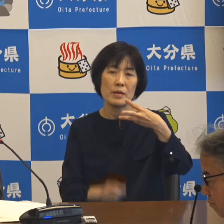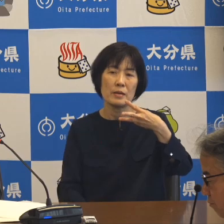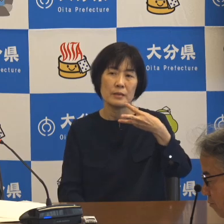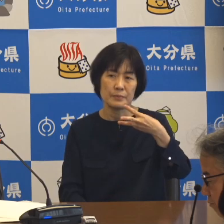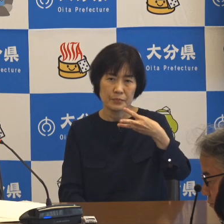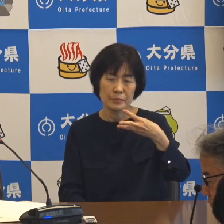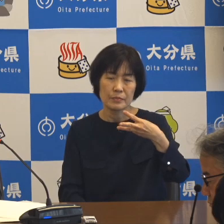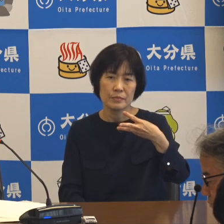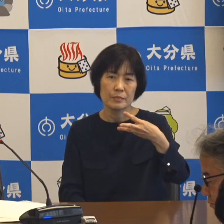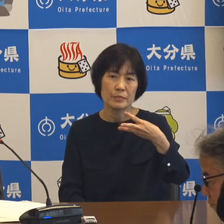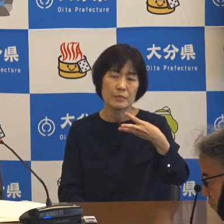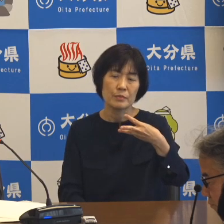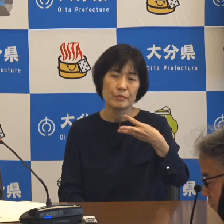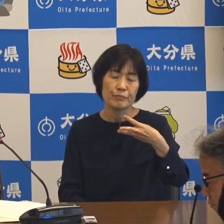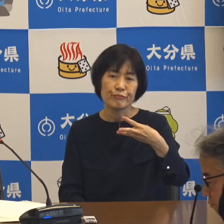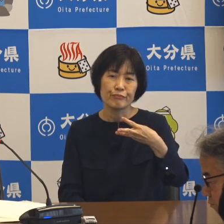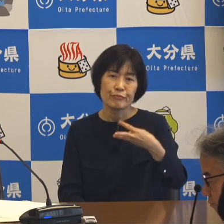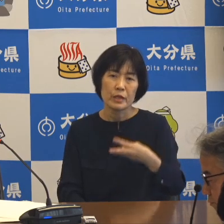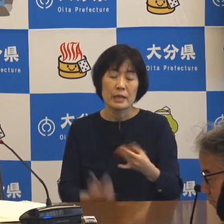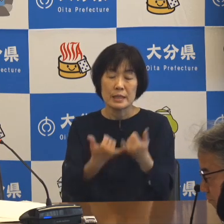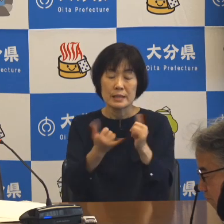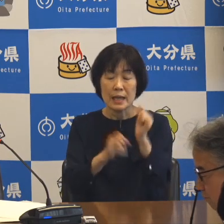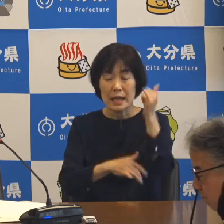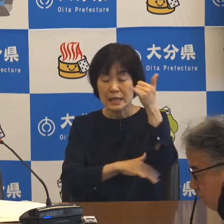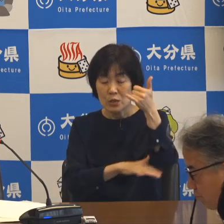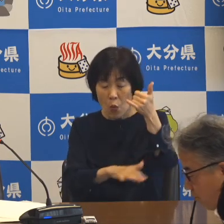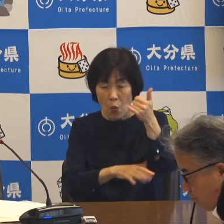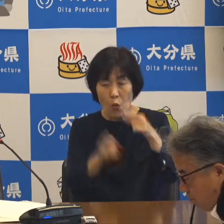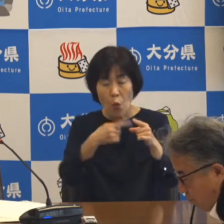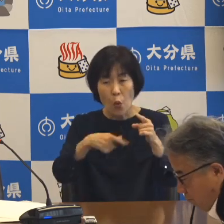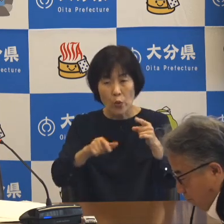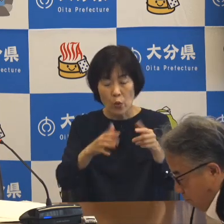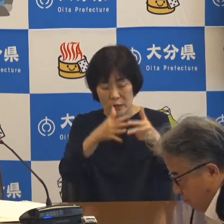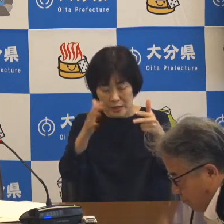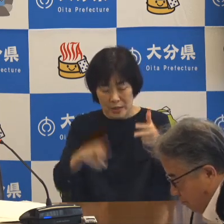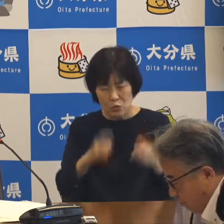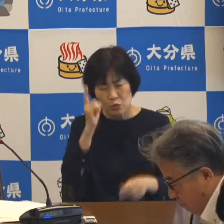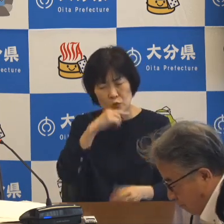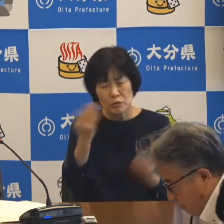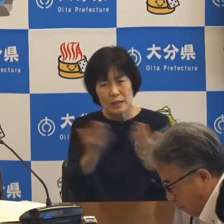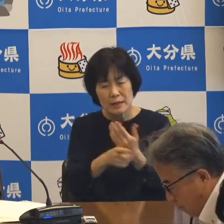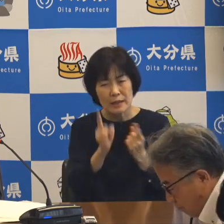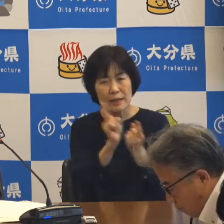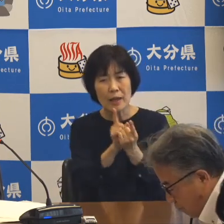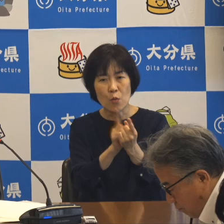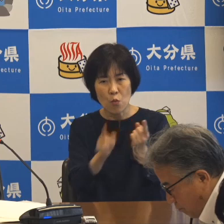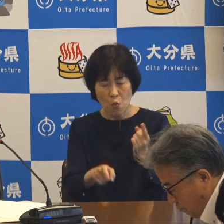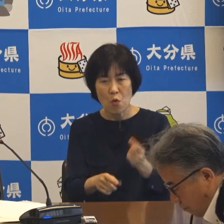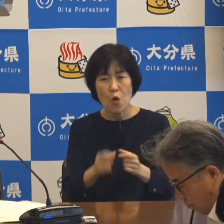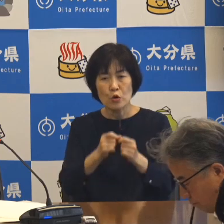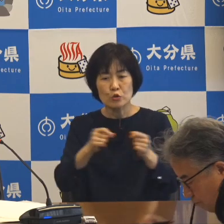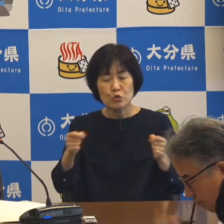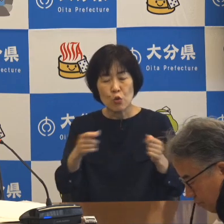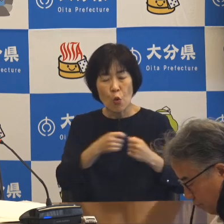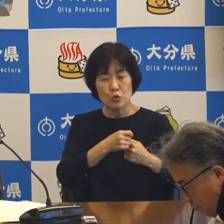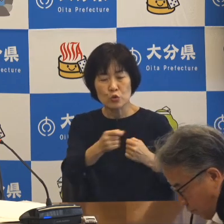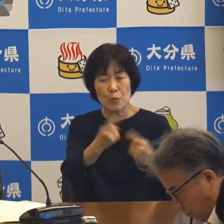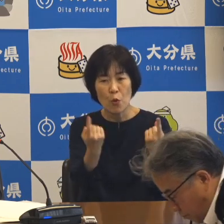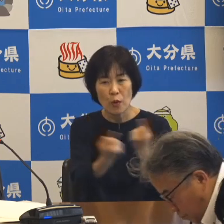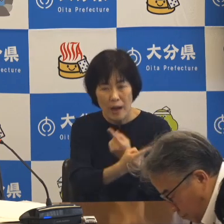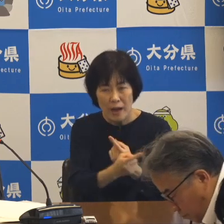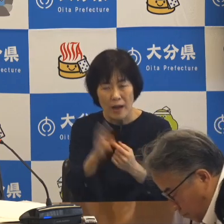代々のところの社会資本、公共施設の老朽化への対応ということで、まあ、長寿命化予防保全、そ